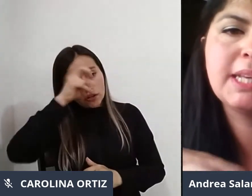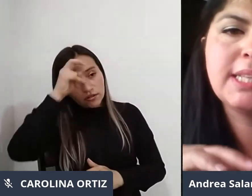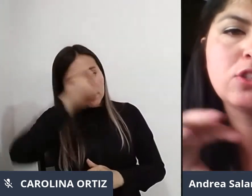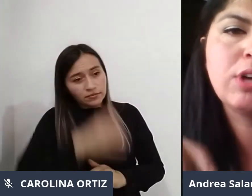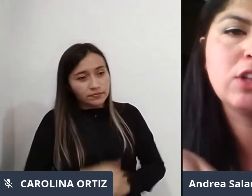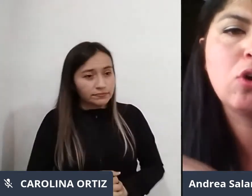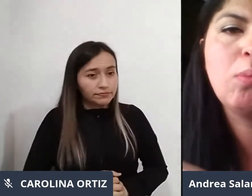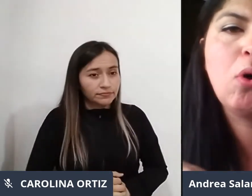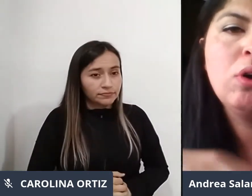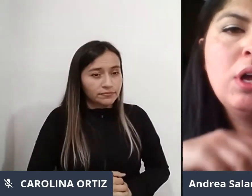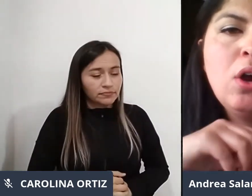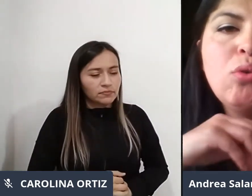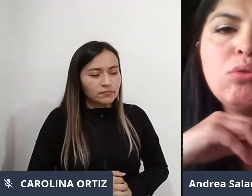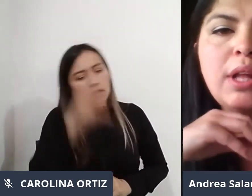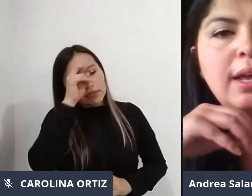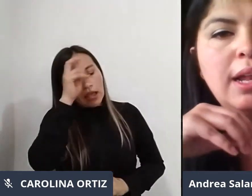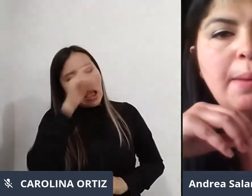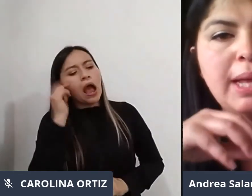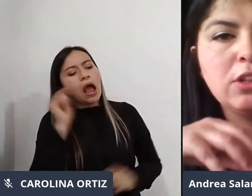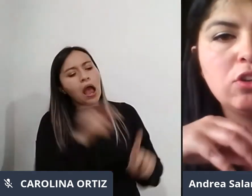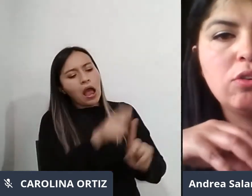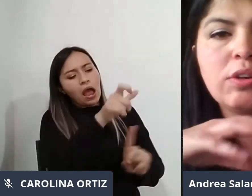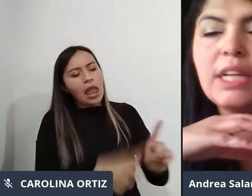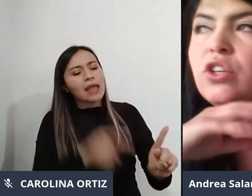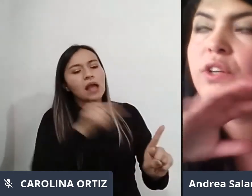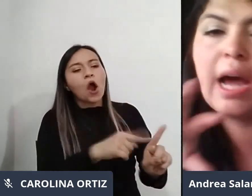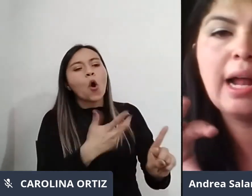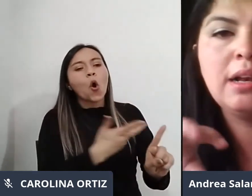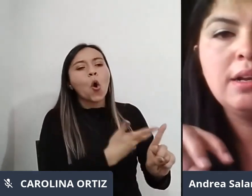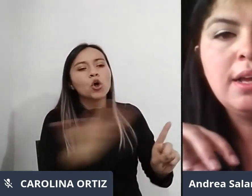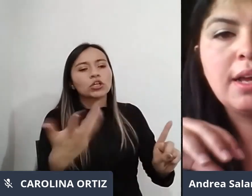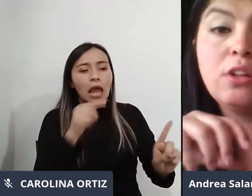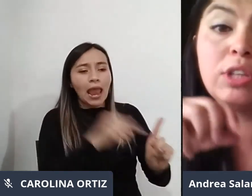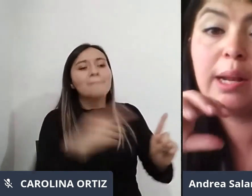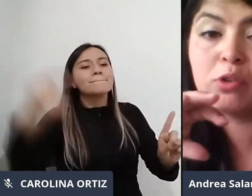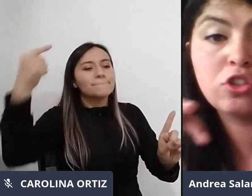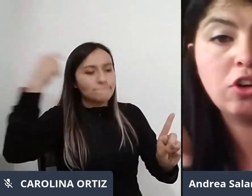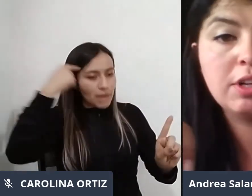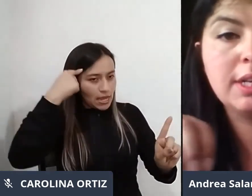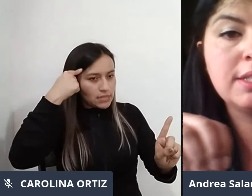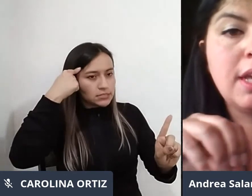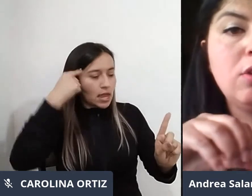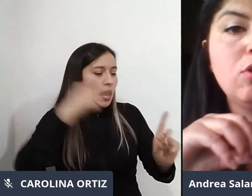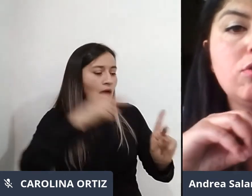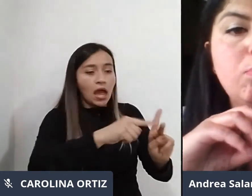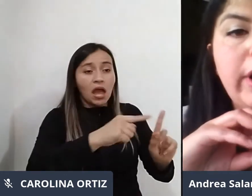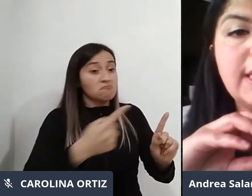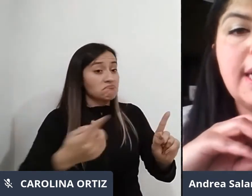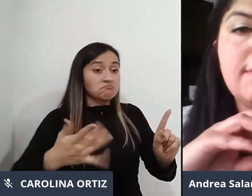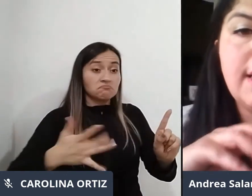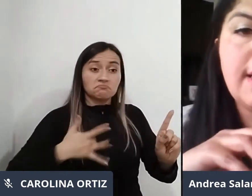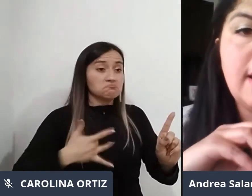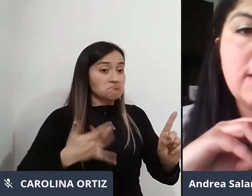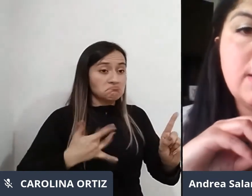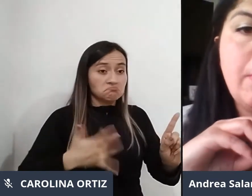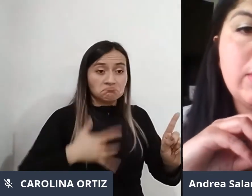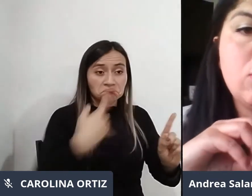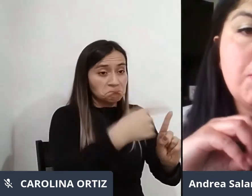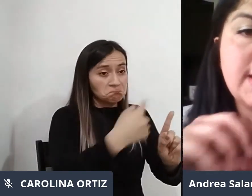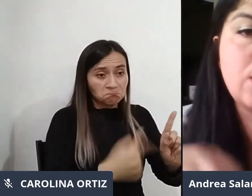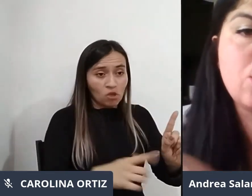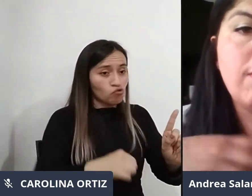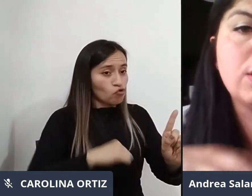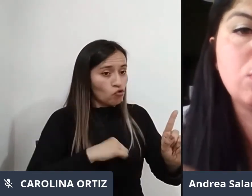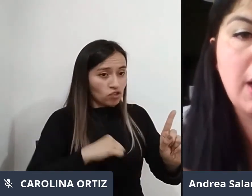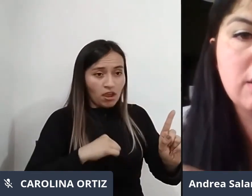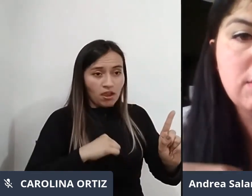perspectiva que se piensa al sujeto como un elemento racional, que no tiene emociones, que no puede sentir, que en este momento